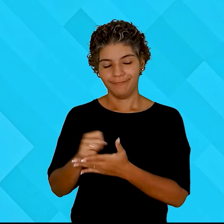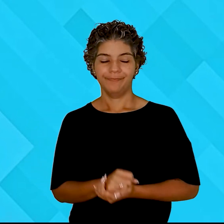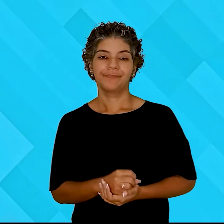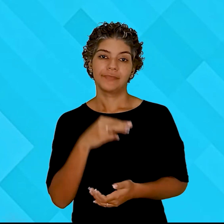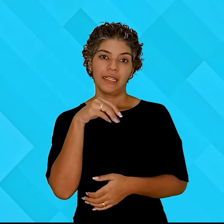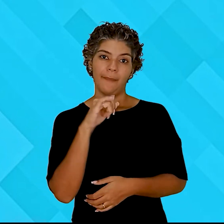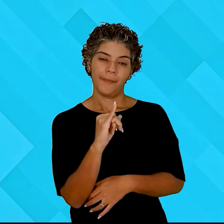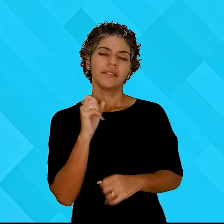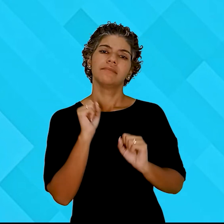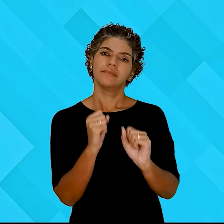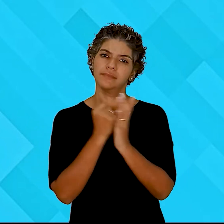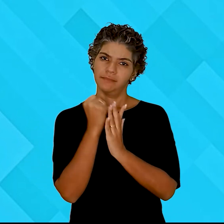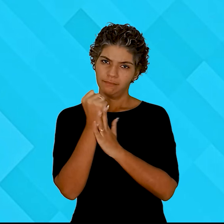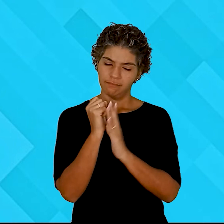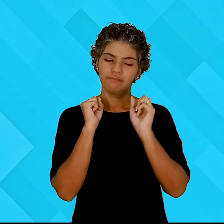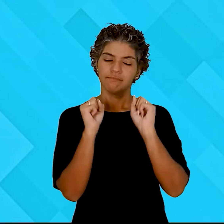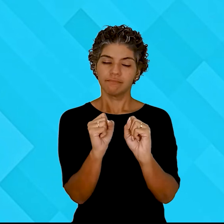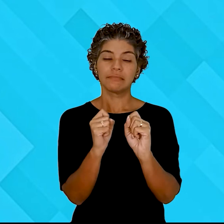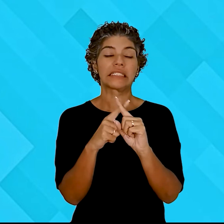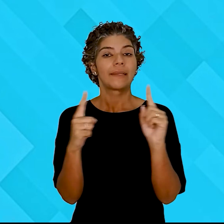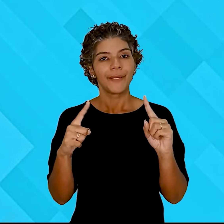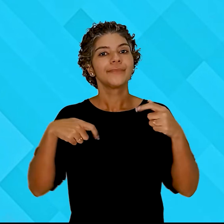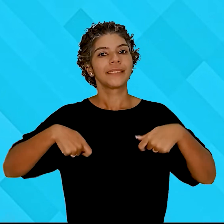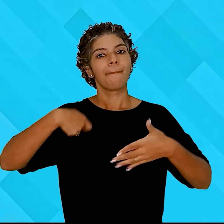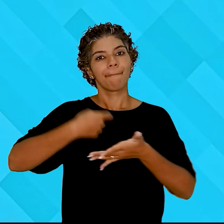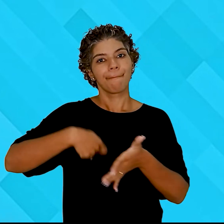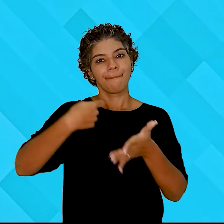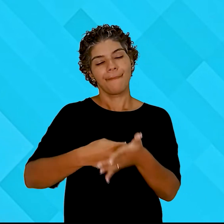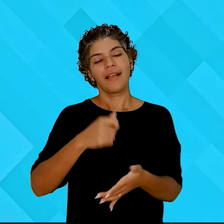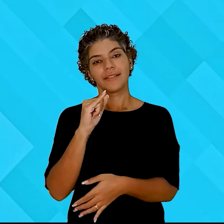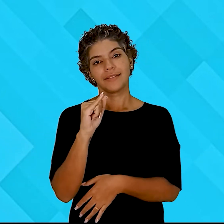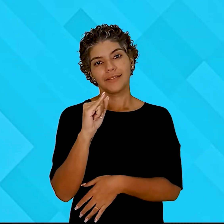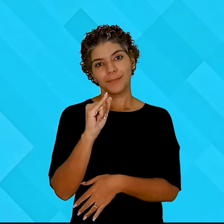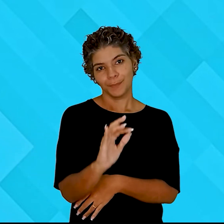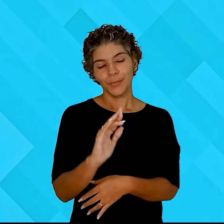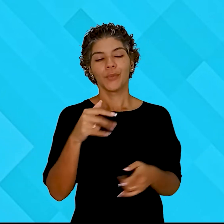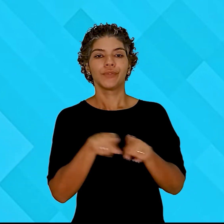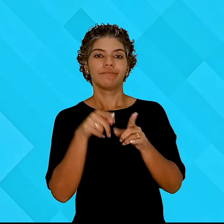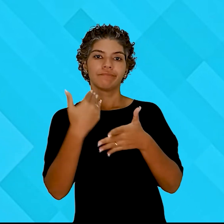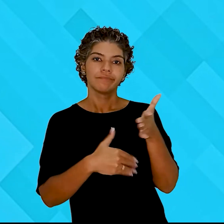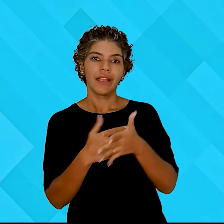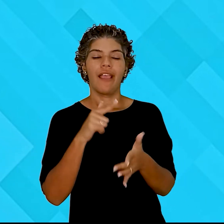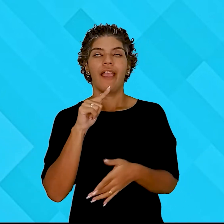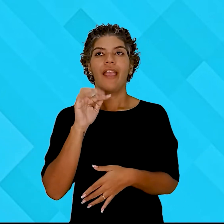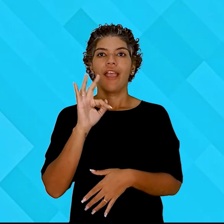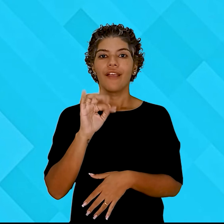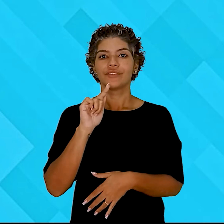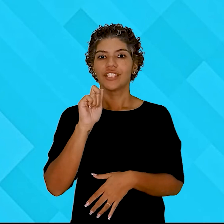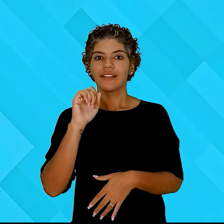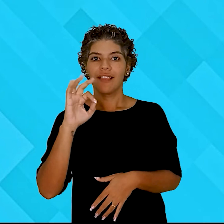ele não está isento de nenhum tipo de pagamento, como FGTS, Previdência, 13º, férias. Então, é sempre bom estar atento